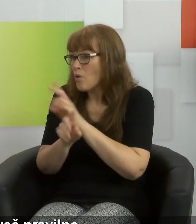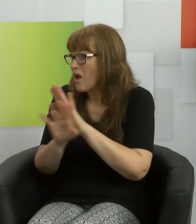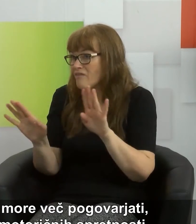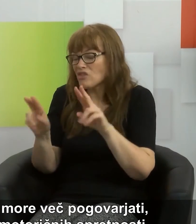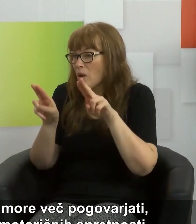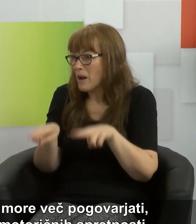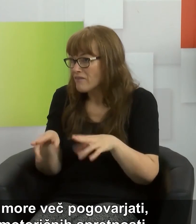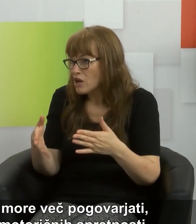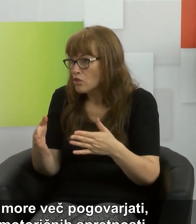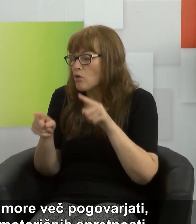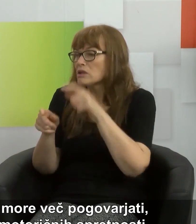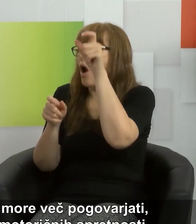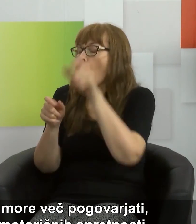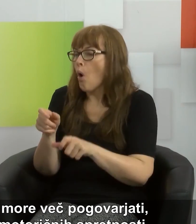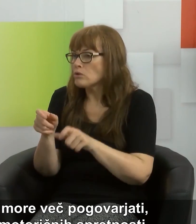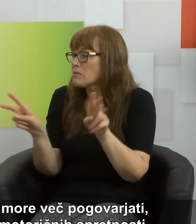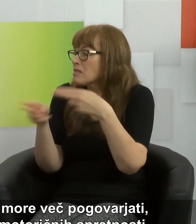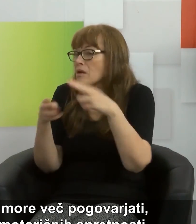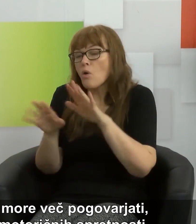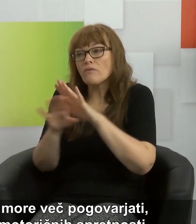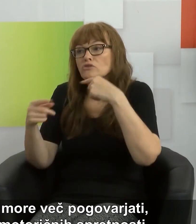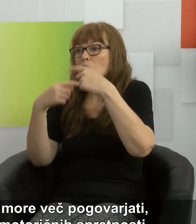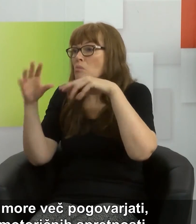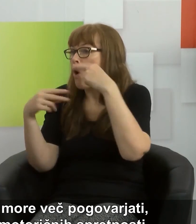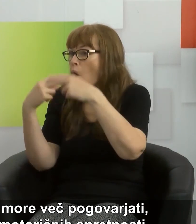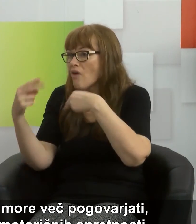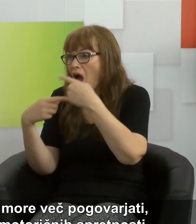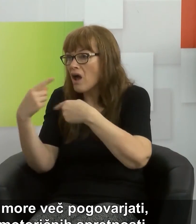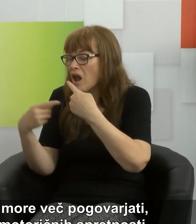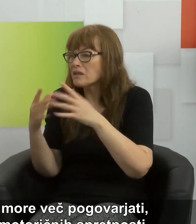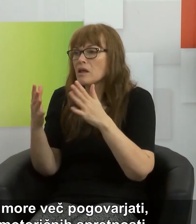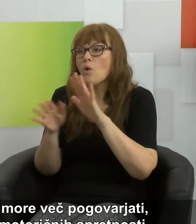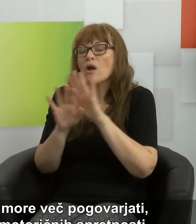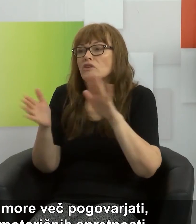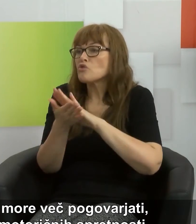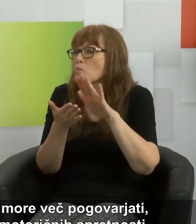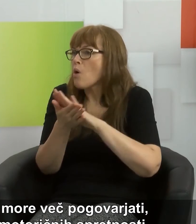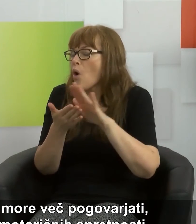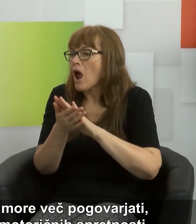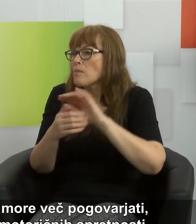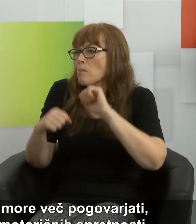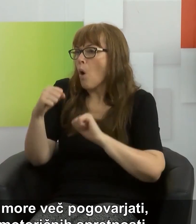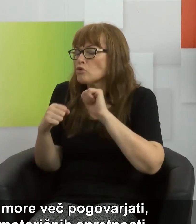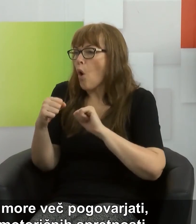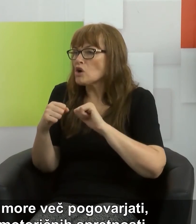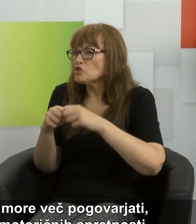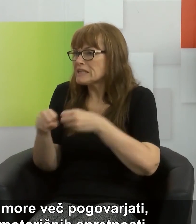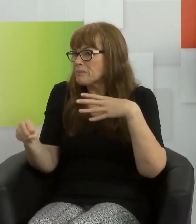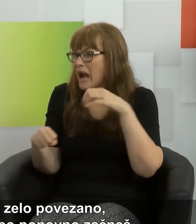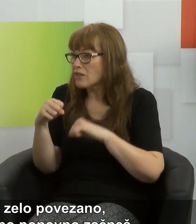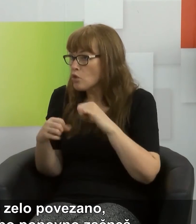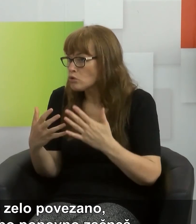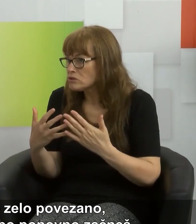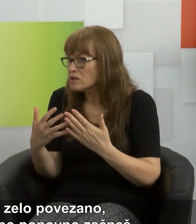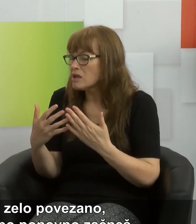pravilno. Se pravi, se ta oseba ne more več pogovarjati, ne more več uporabljati motoričnih spretnosti.